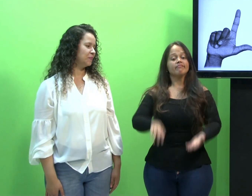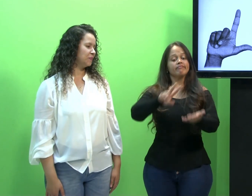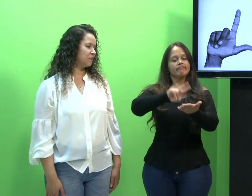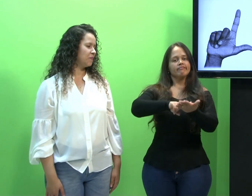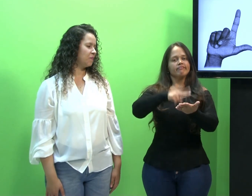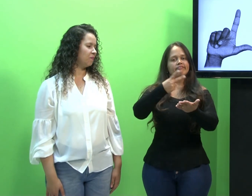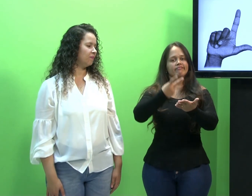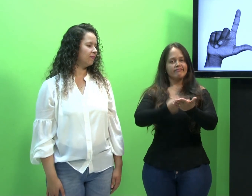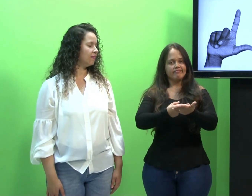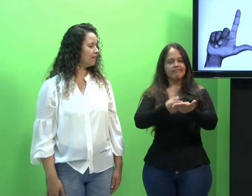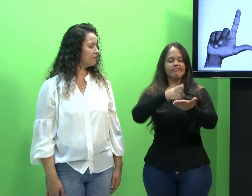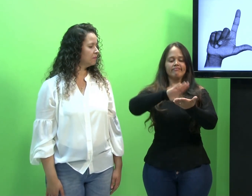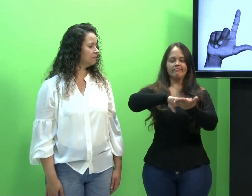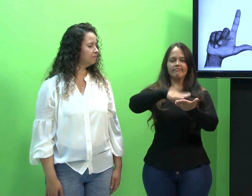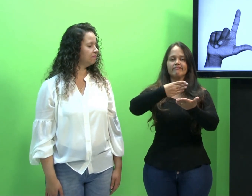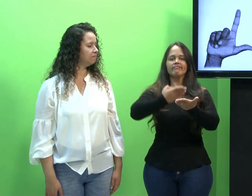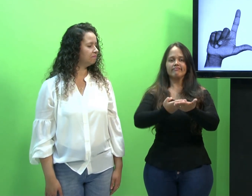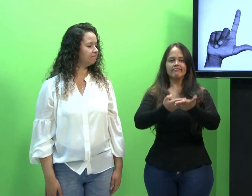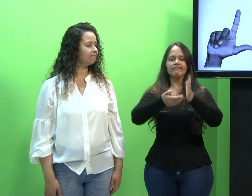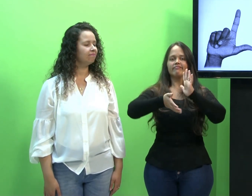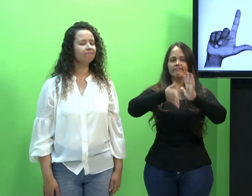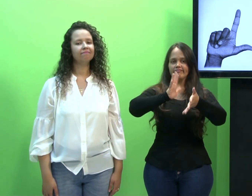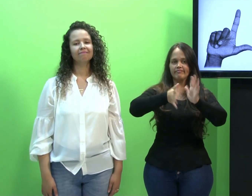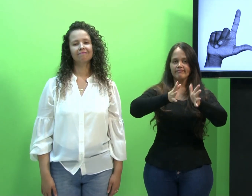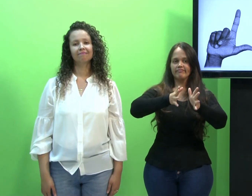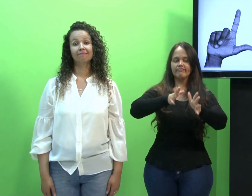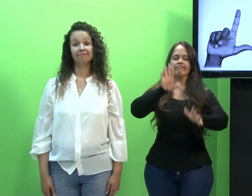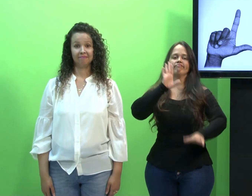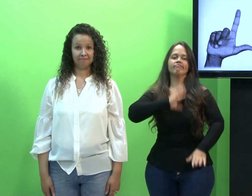tradutor e intérprete de Libras, língua portuguesa,